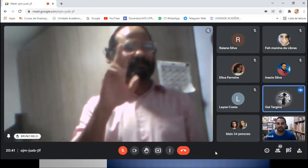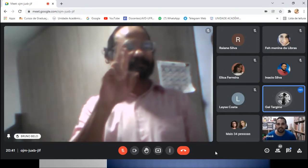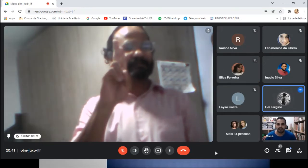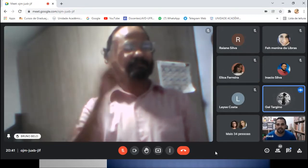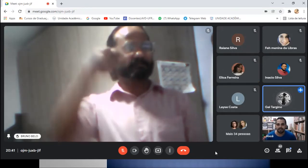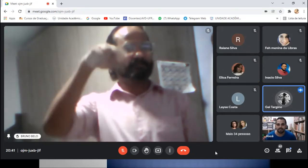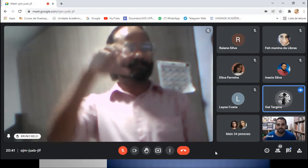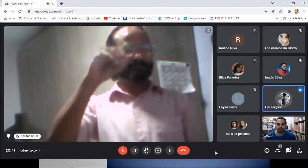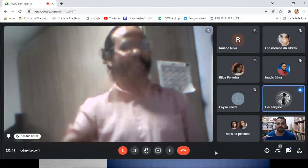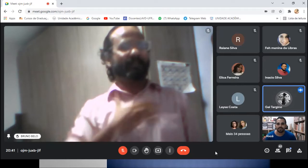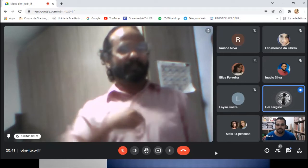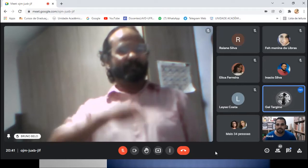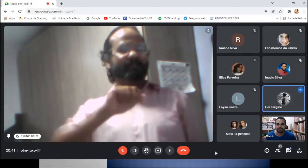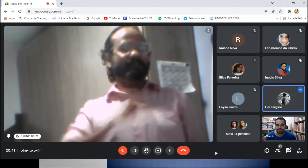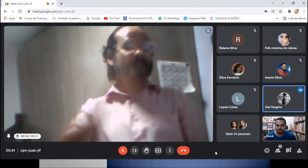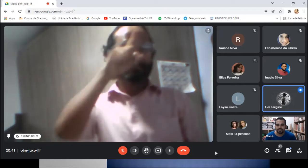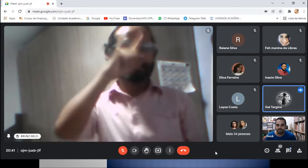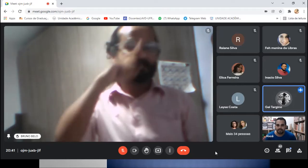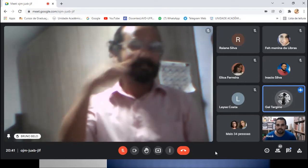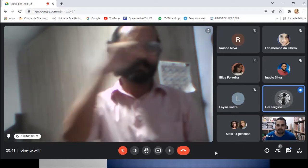Meu nome é Bruno e esse é meu sinal.